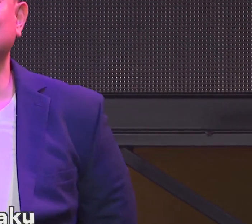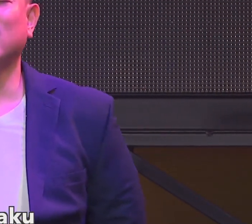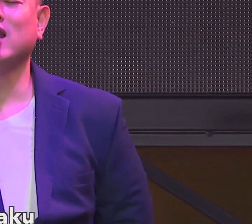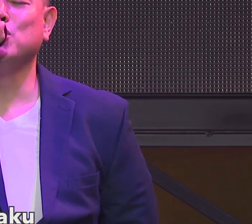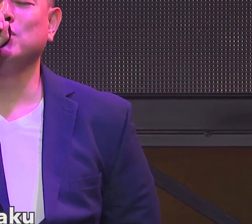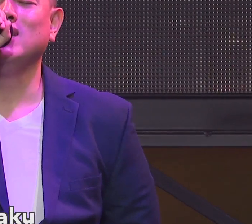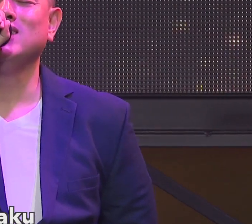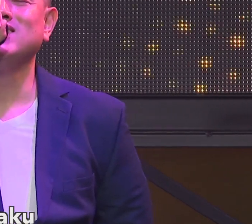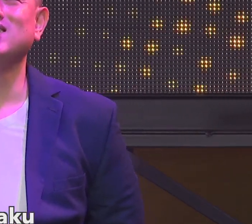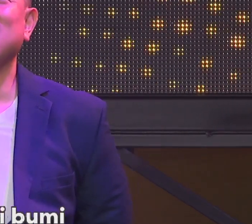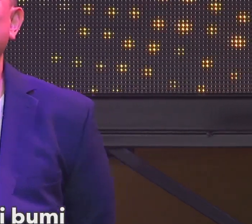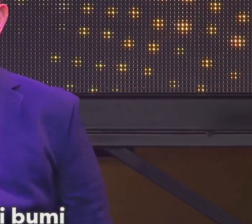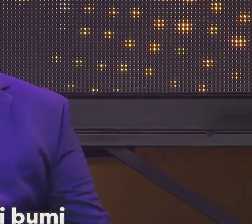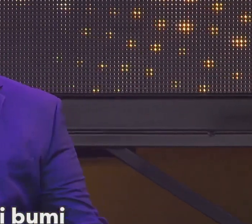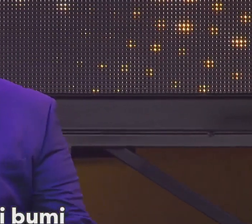Sejauh langit dari bumi,